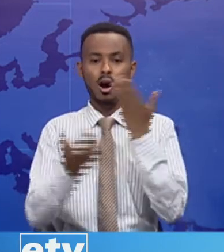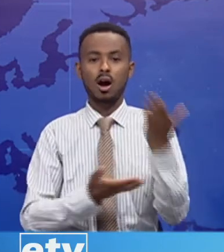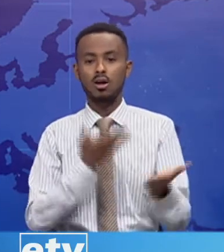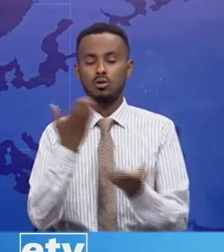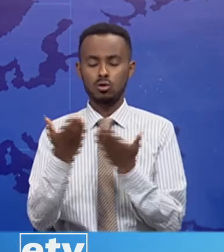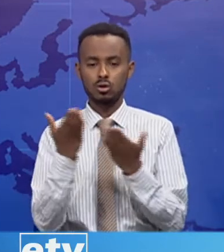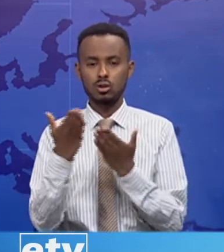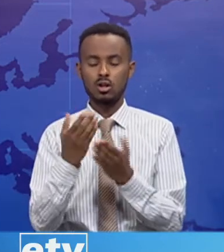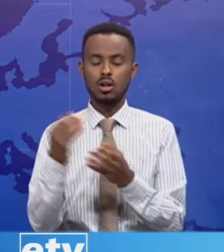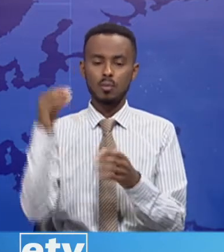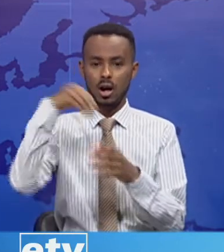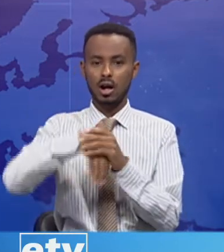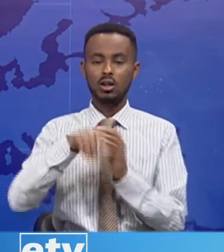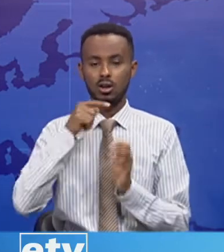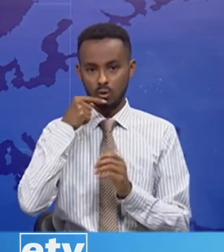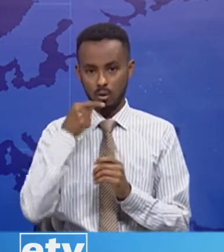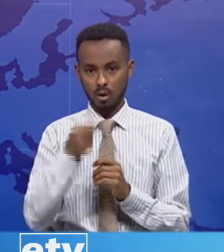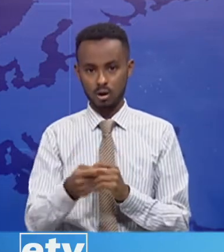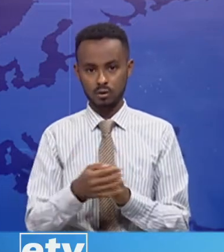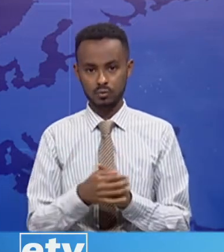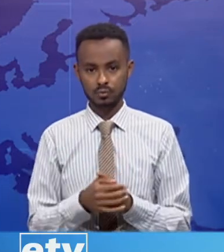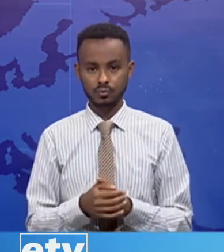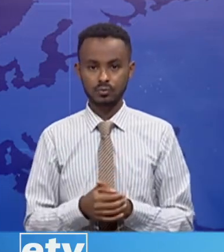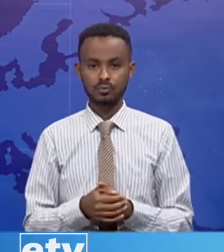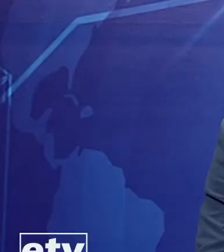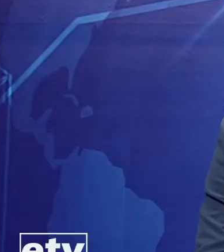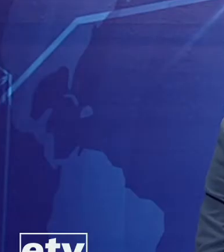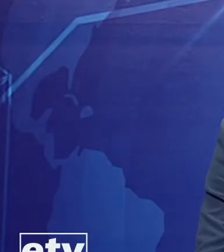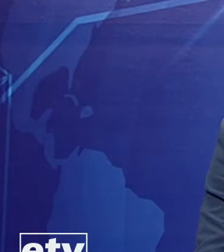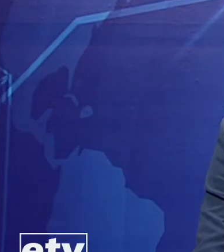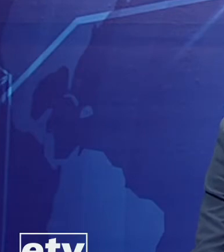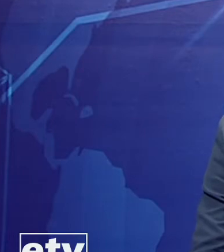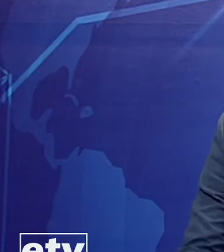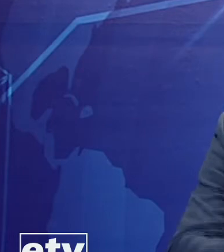አገልግሎቶችን የሚያካትት ነው ተብሏል።